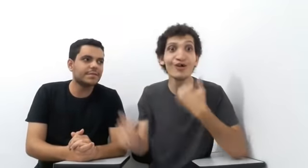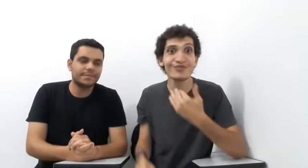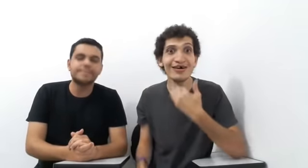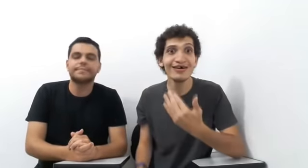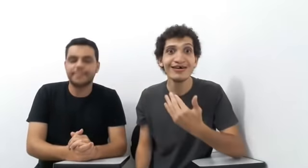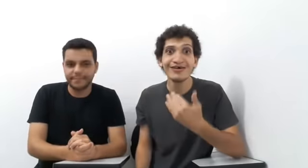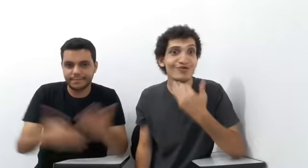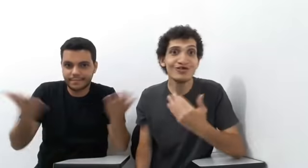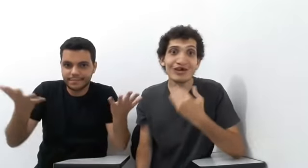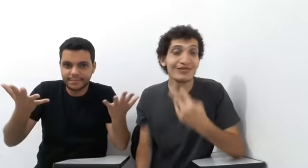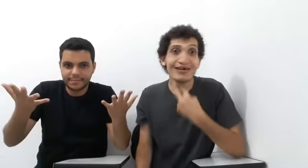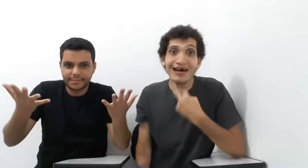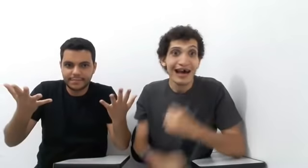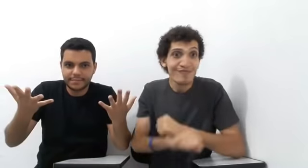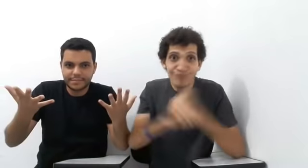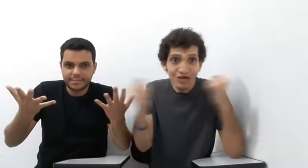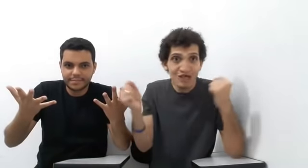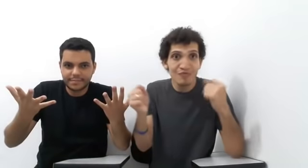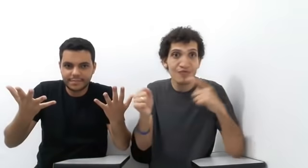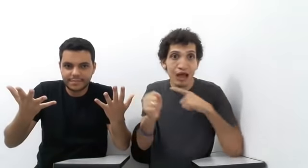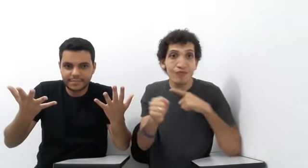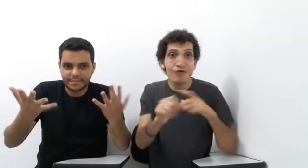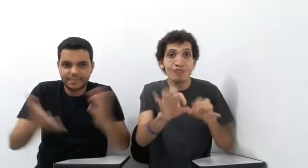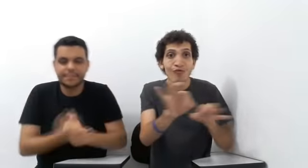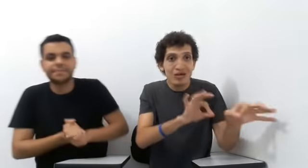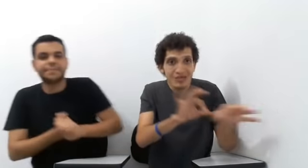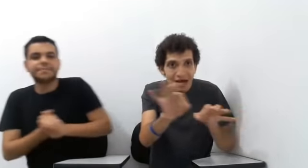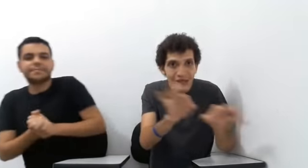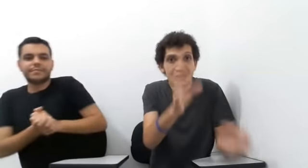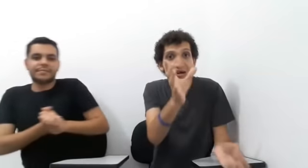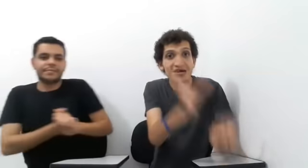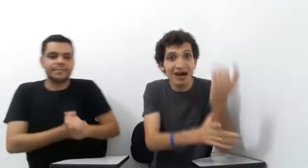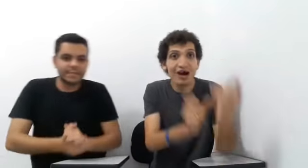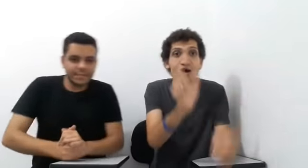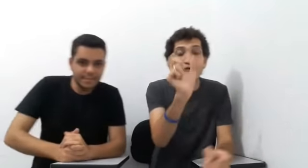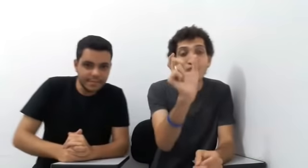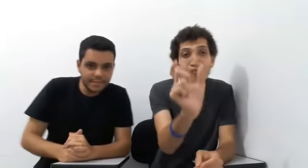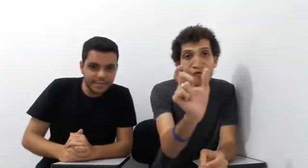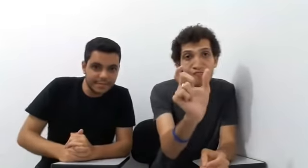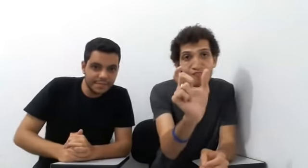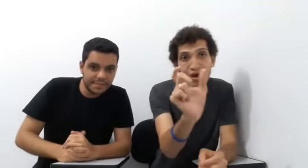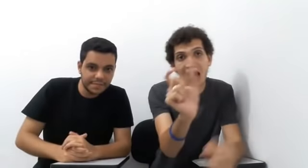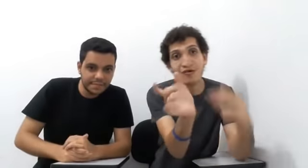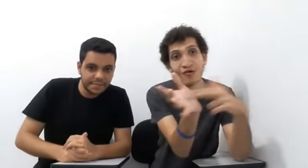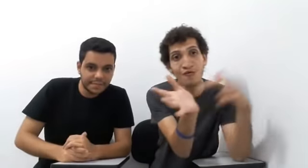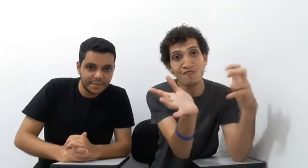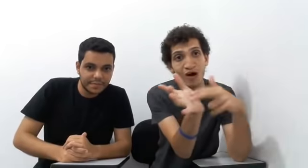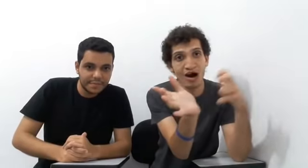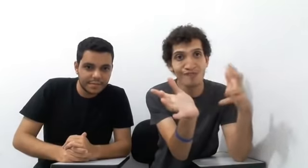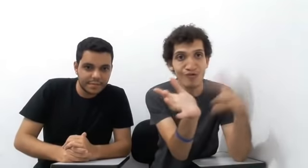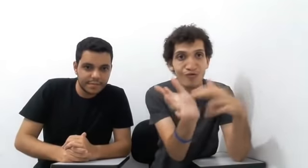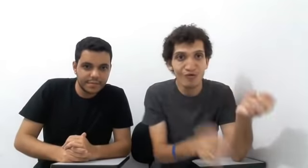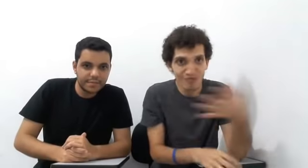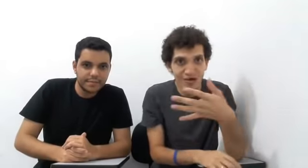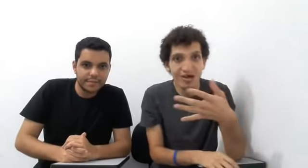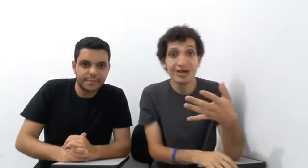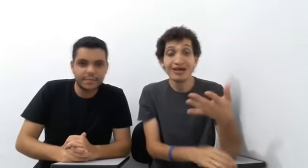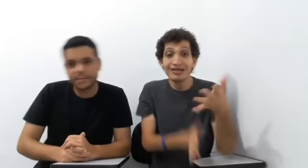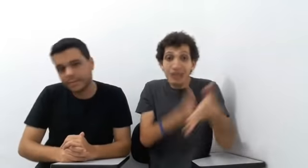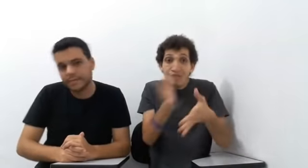né? Não adianta, é impossível. Tem lá todo mundo, eles já vão criar um novo palavra ou um vocábulo novo, né? Em Libras